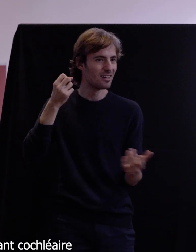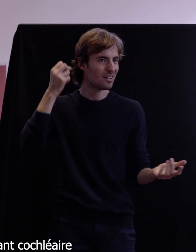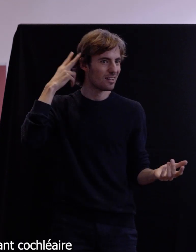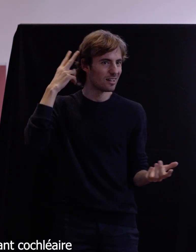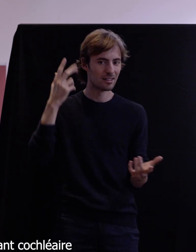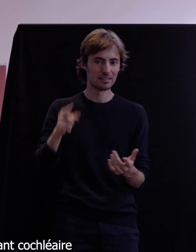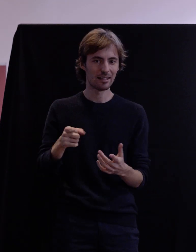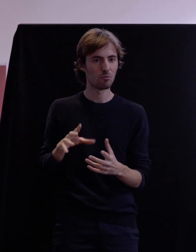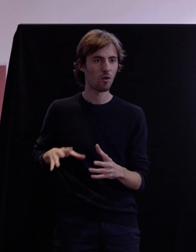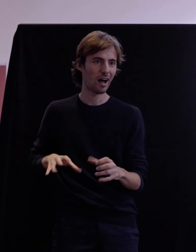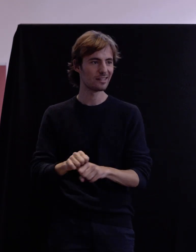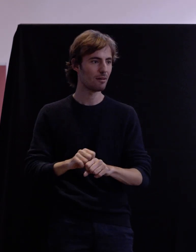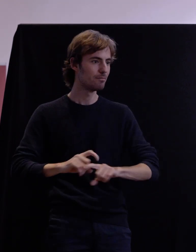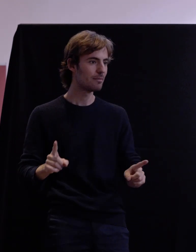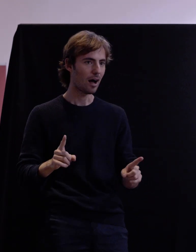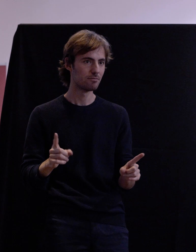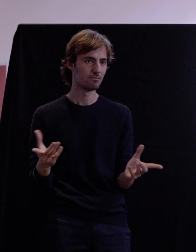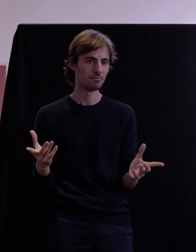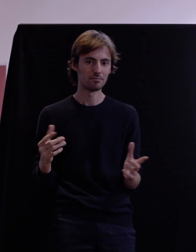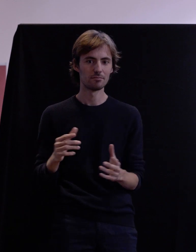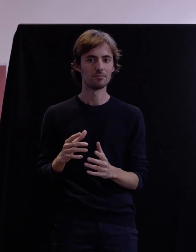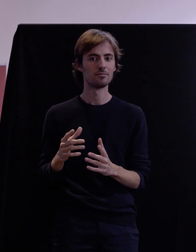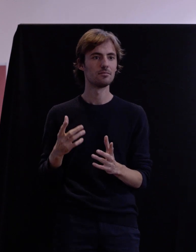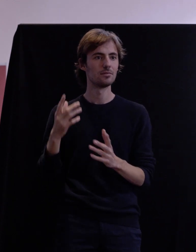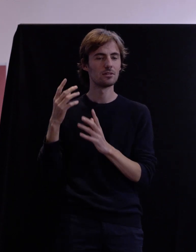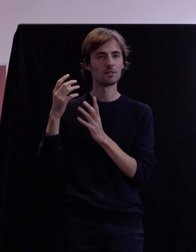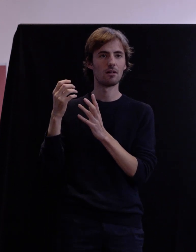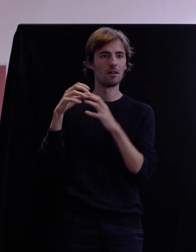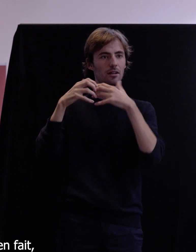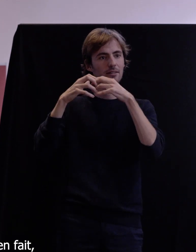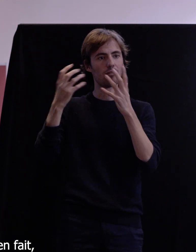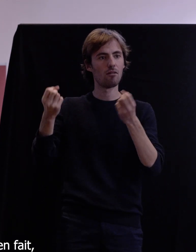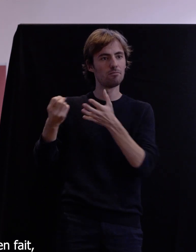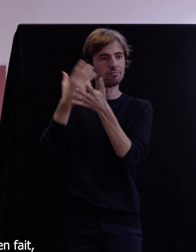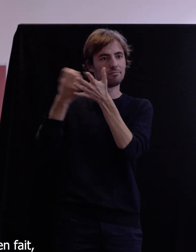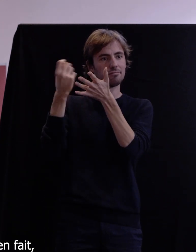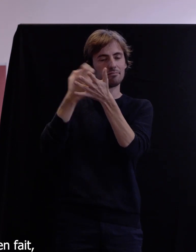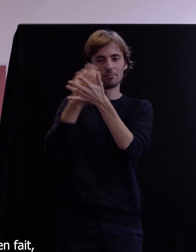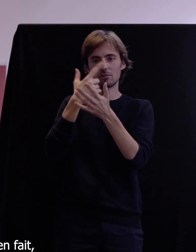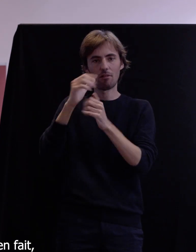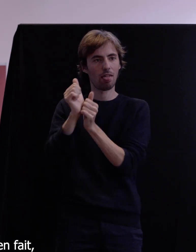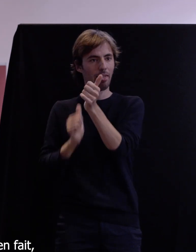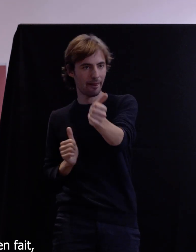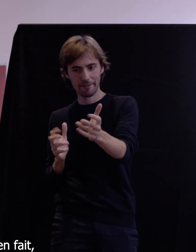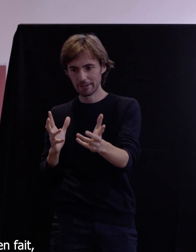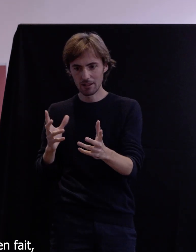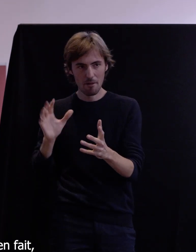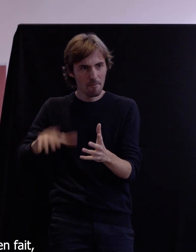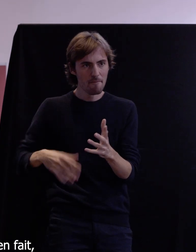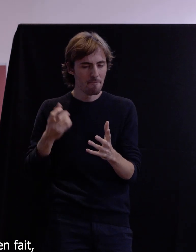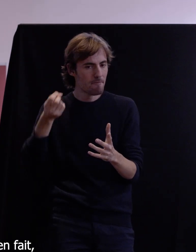ne va pas pouvoir rattraper le défaut de stimulation du cerveau. Et donc, en fait, même si on refait